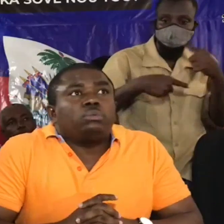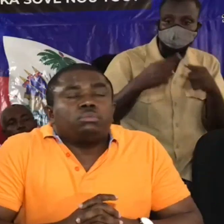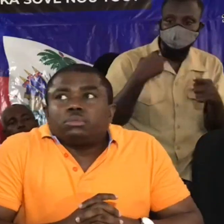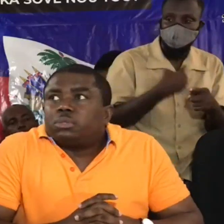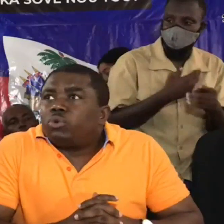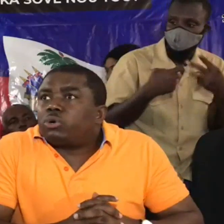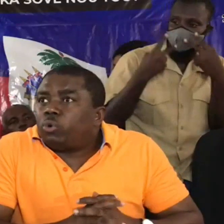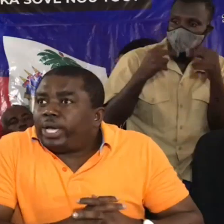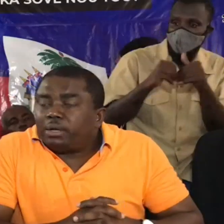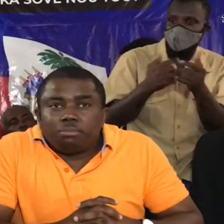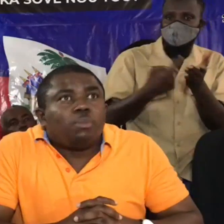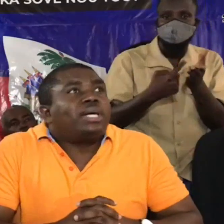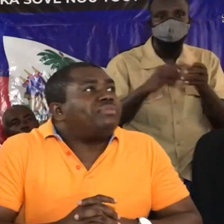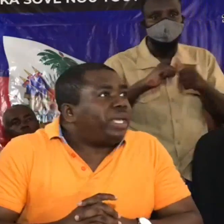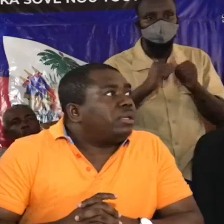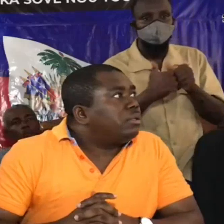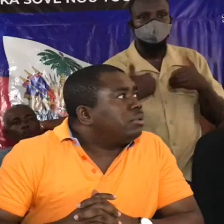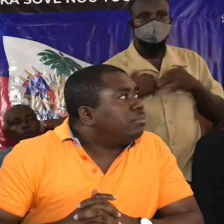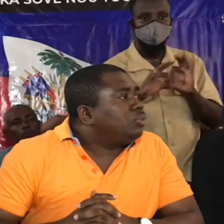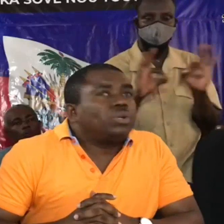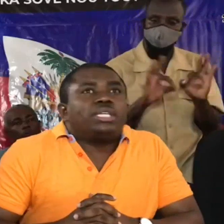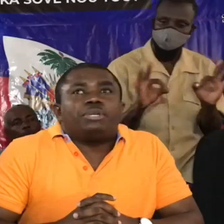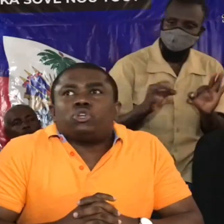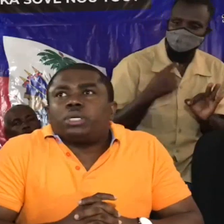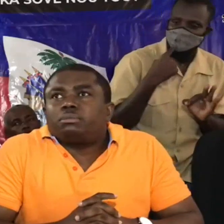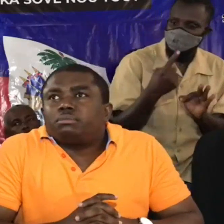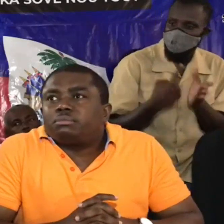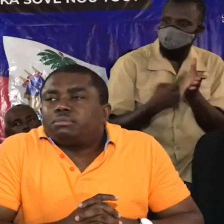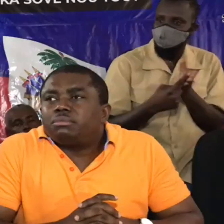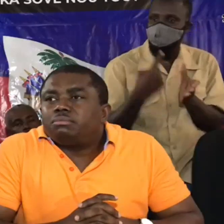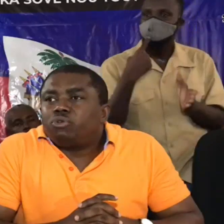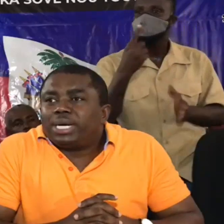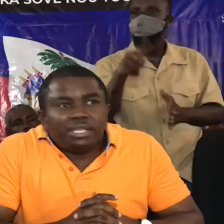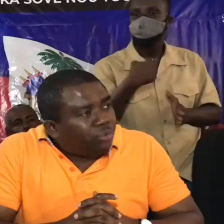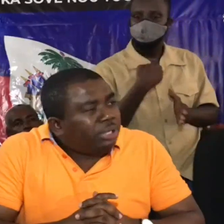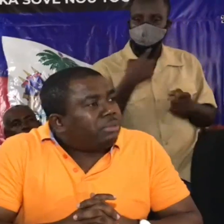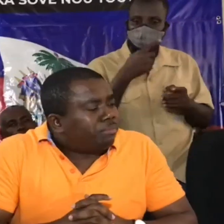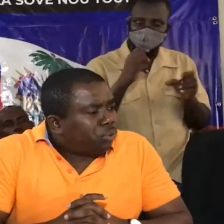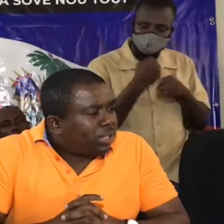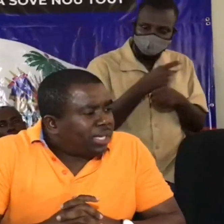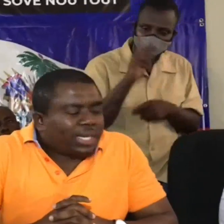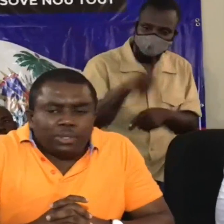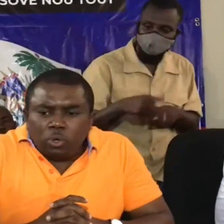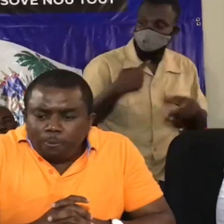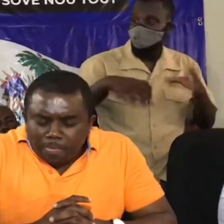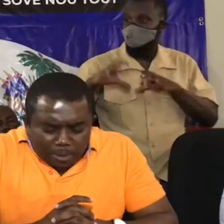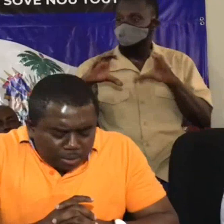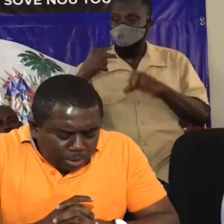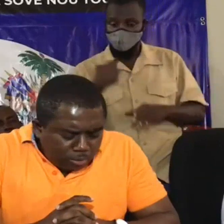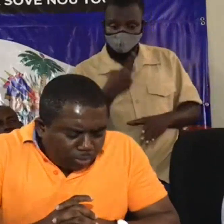prison. Moi, je crois que arrivé pour quitter la prison. Au moment arrivé pour rentrer la